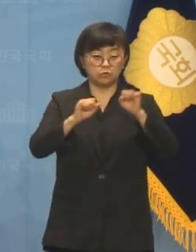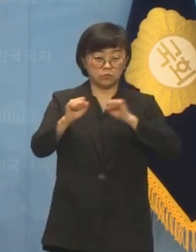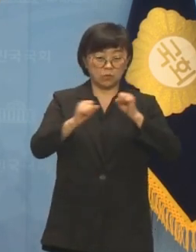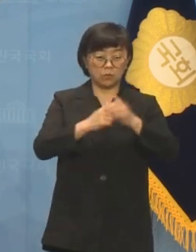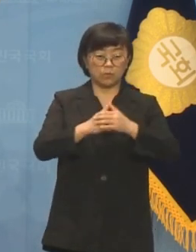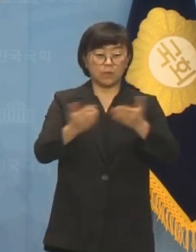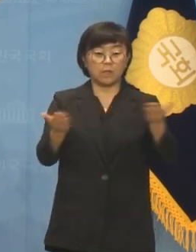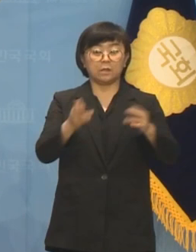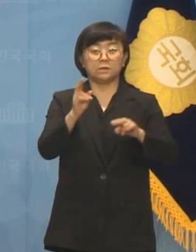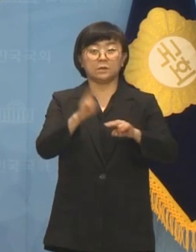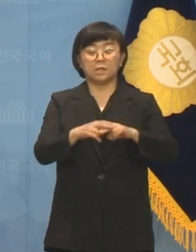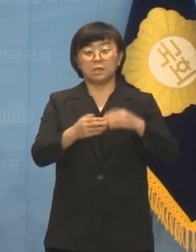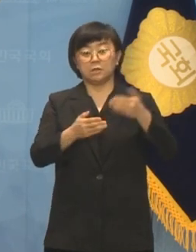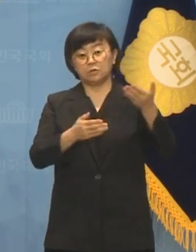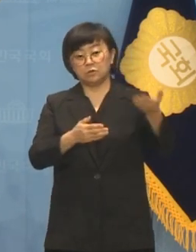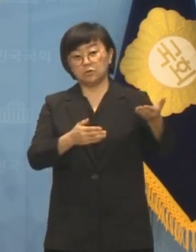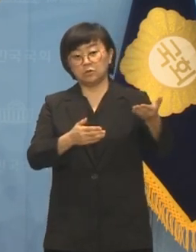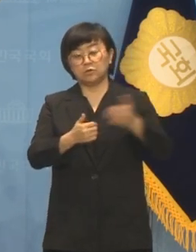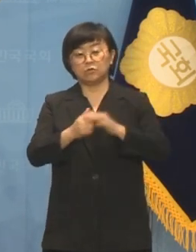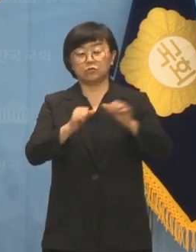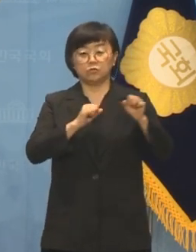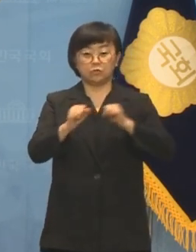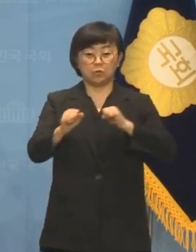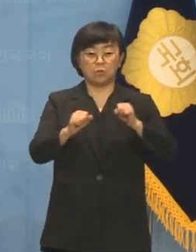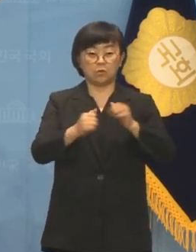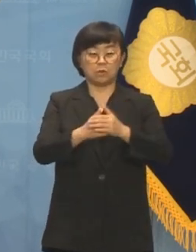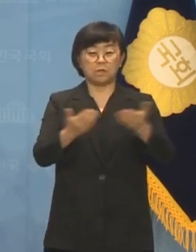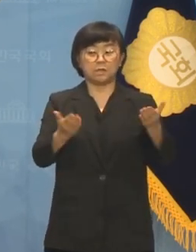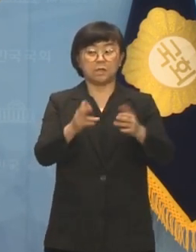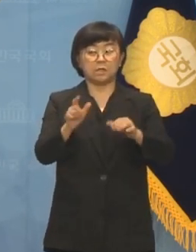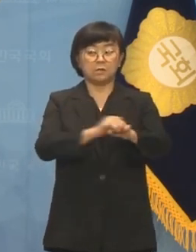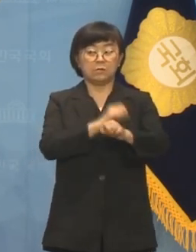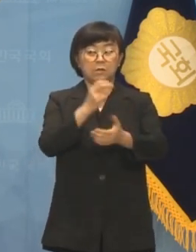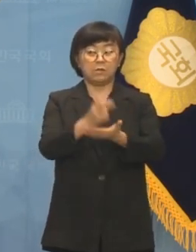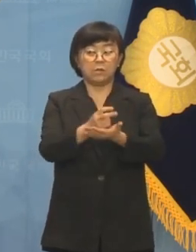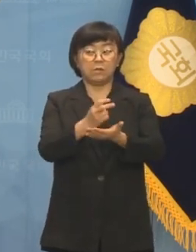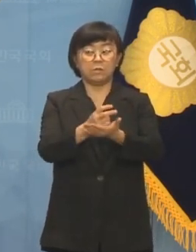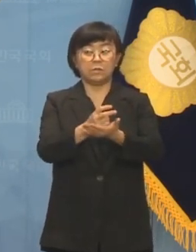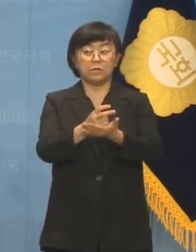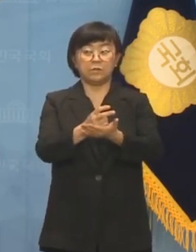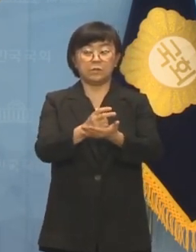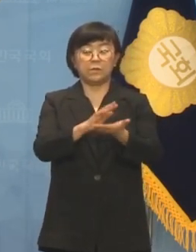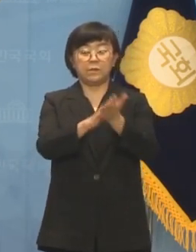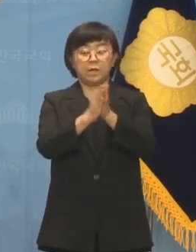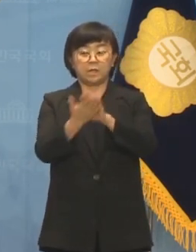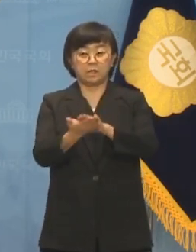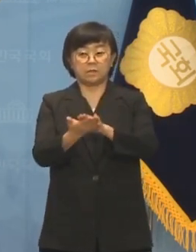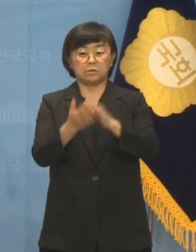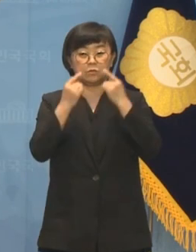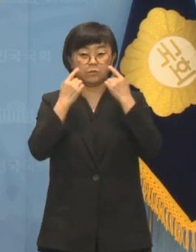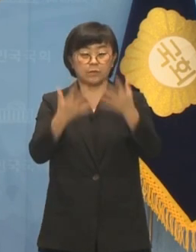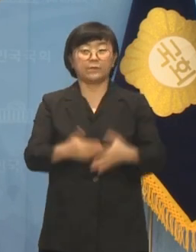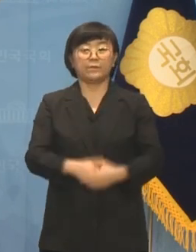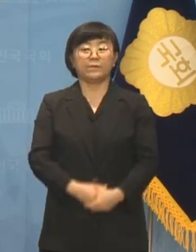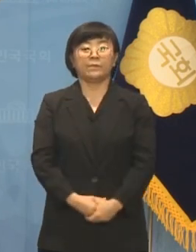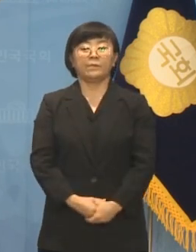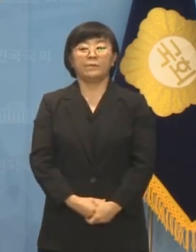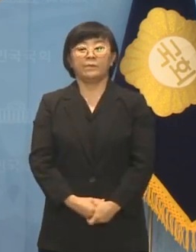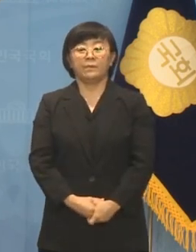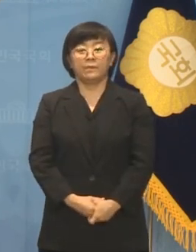운동권들에게 일자리를 제공하는 운동권 일자리 특별법으로 변질될 것임이 분명합니다.